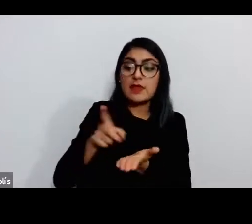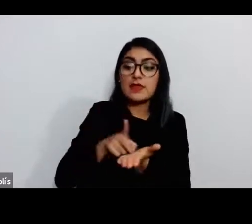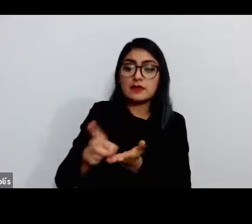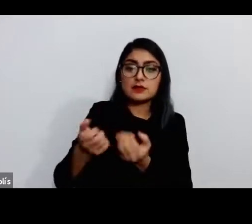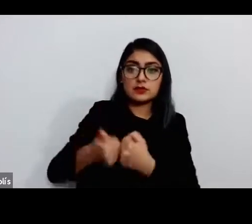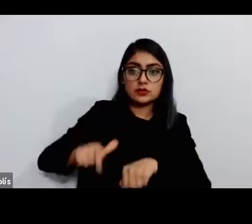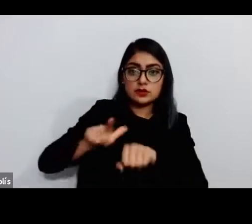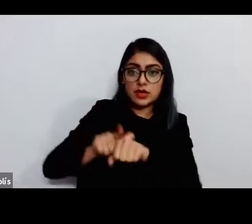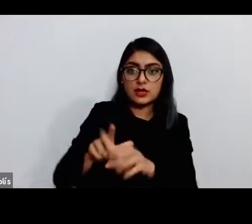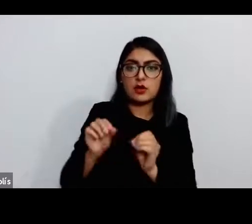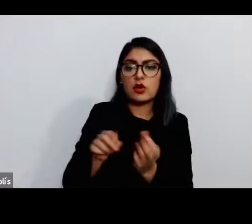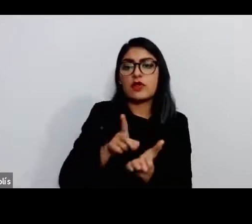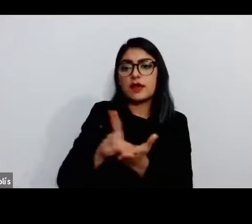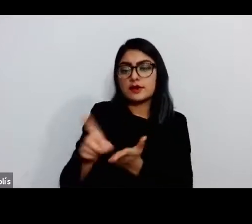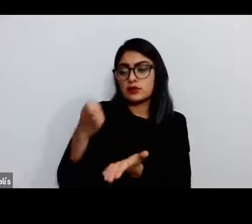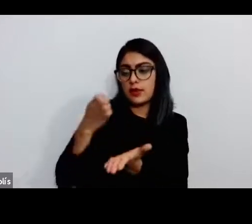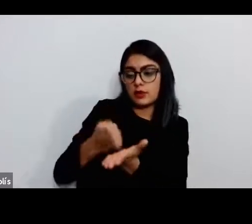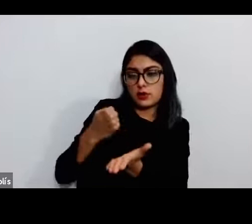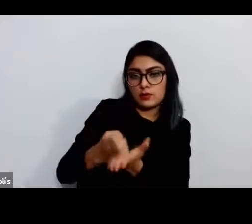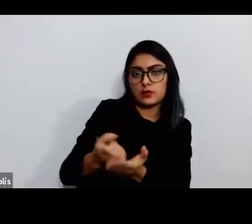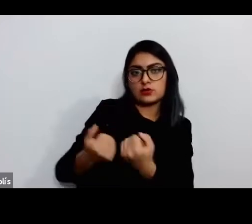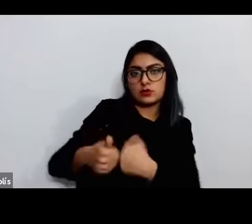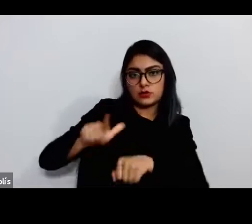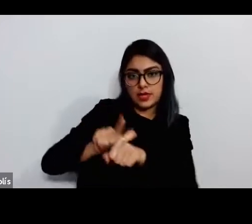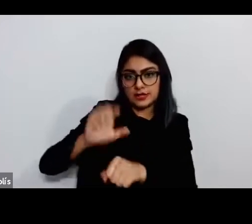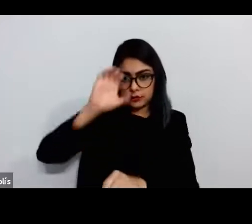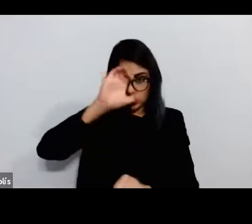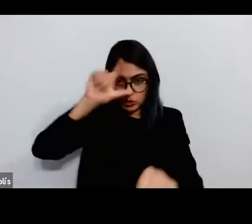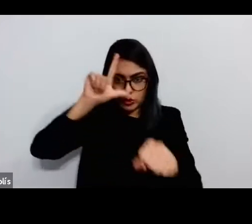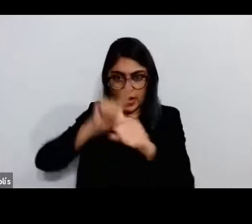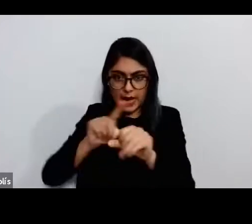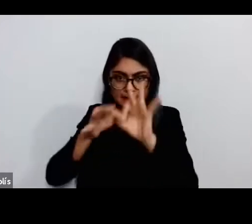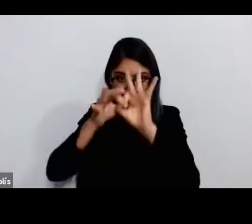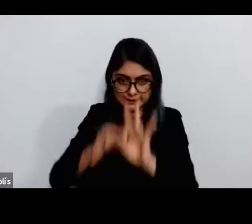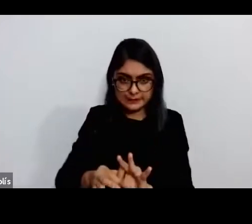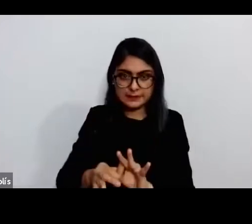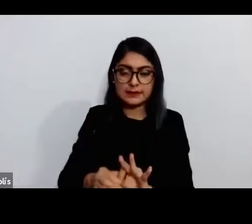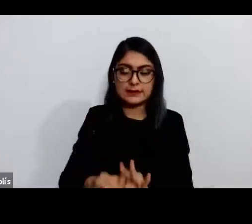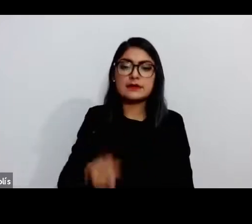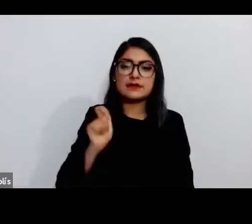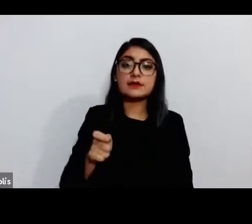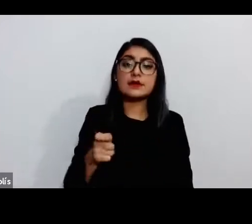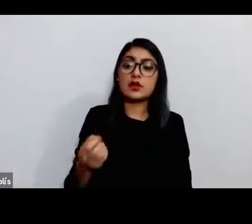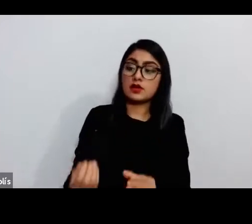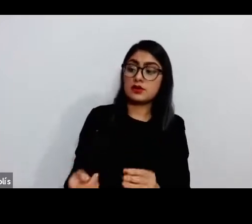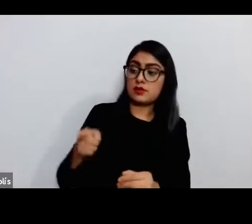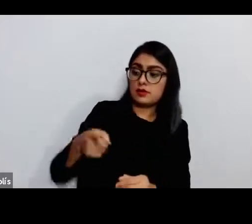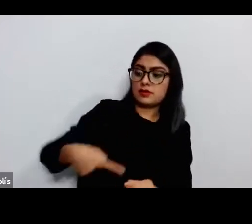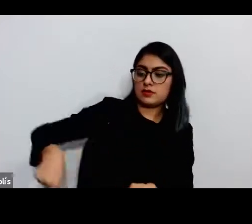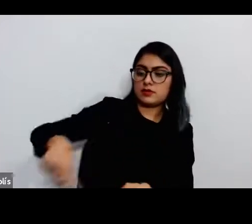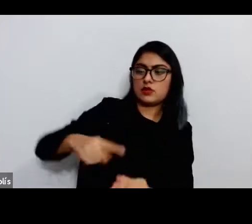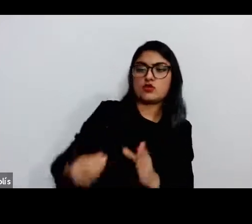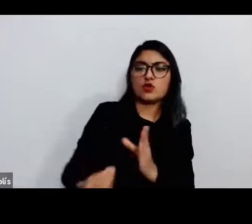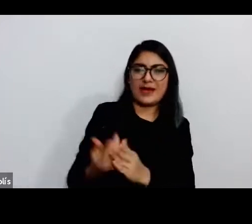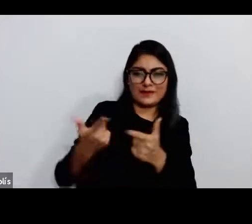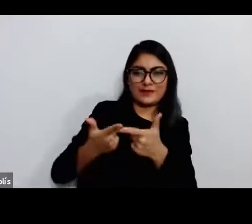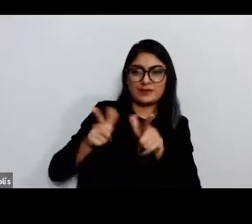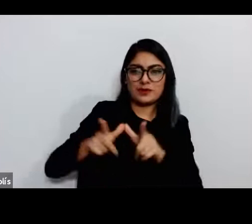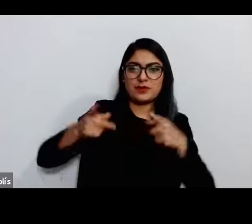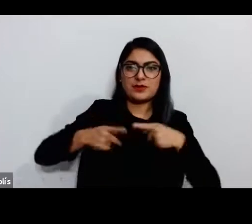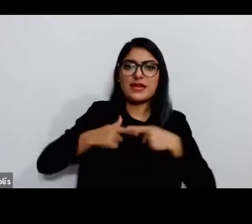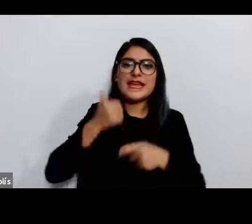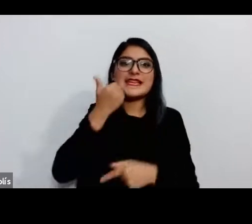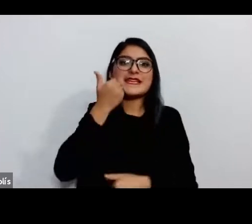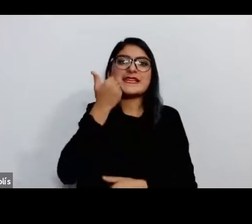económicos, sociales, culturales, pues surgen ahí como un producto de las luchas de un nuevo sujeto que quiere reivindicar, que quiere